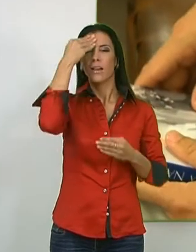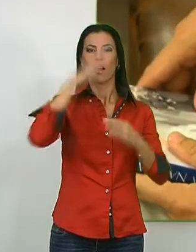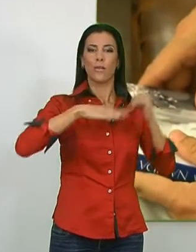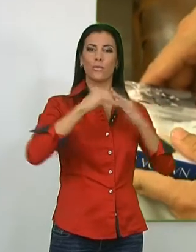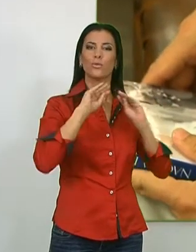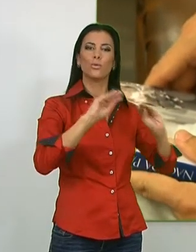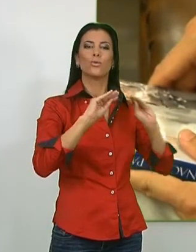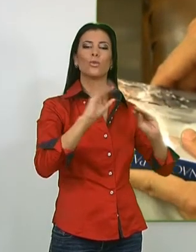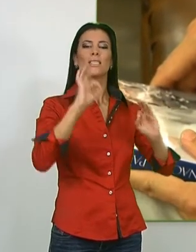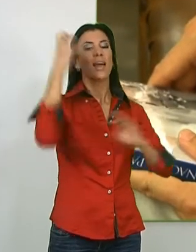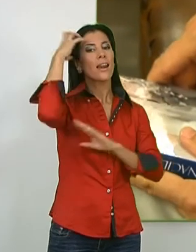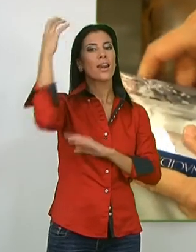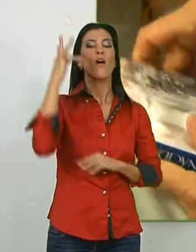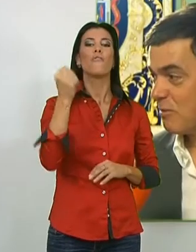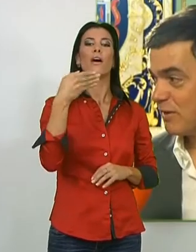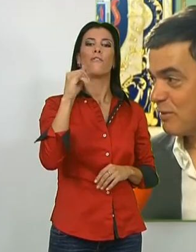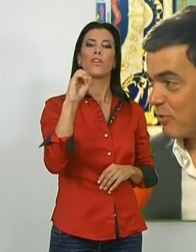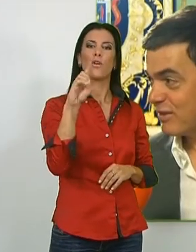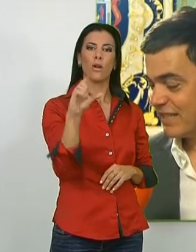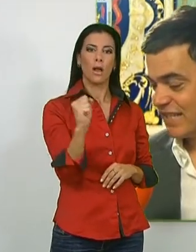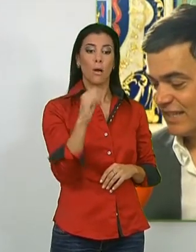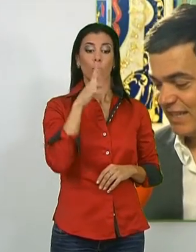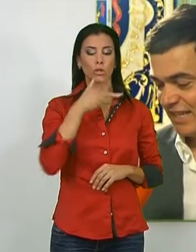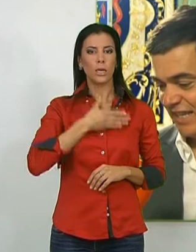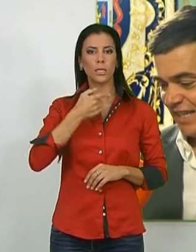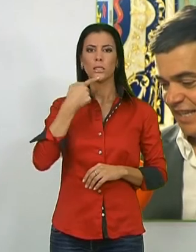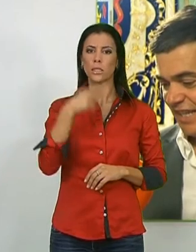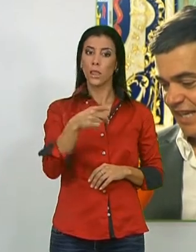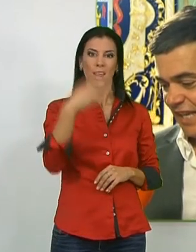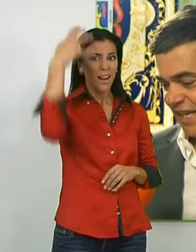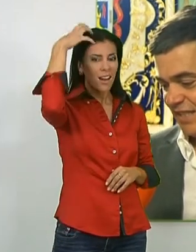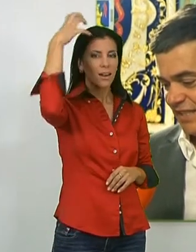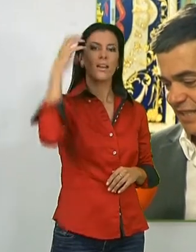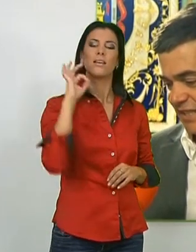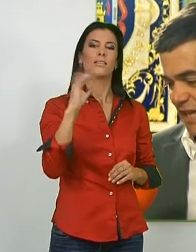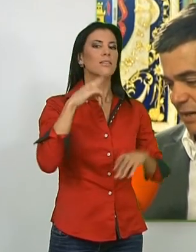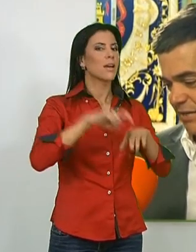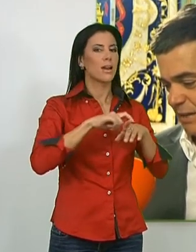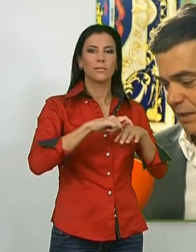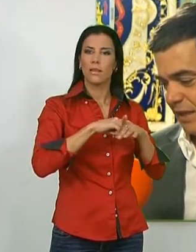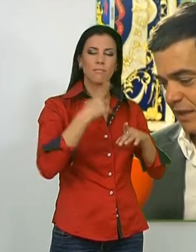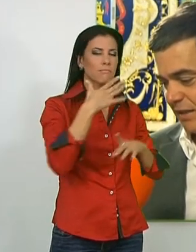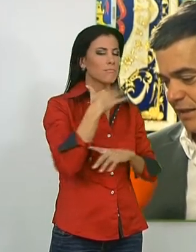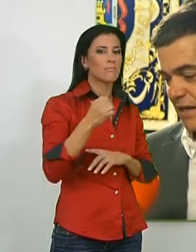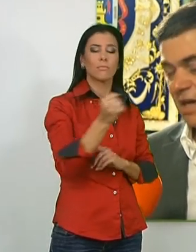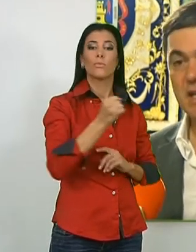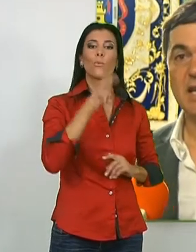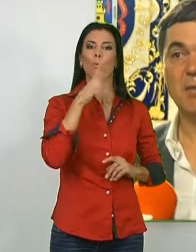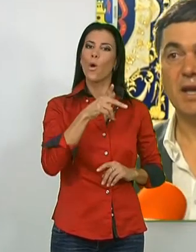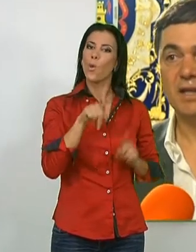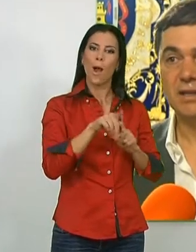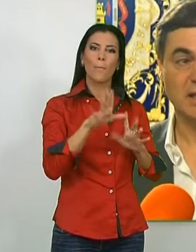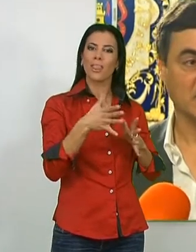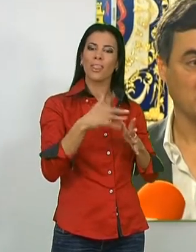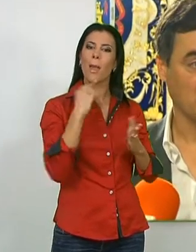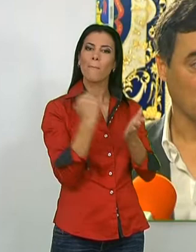de la reina fabiola y el alcalde ha definido a la reina como una persona de un carácter excepcional que